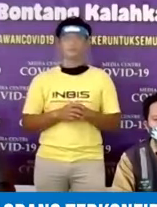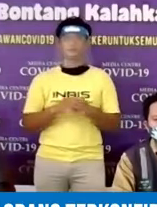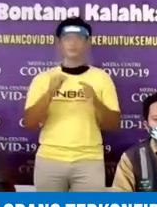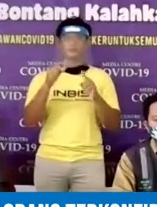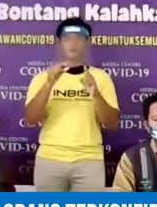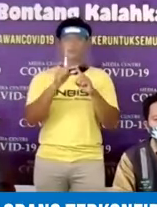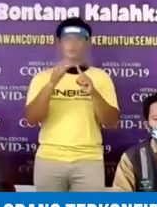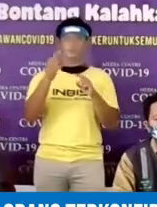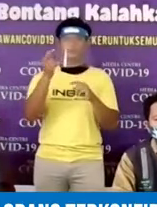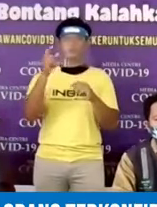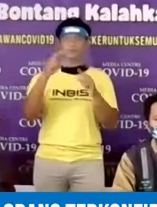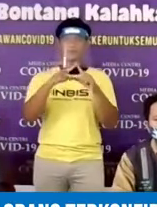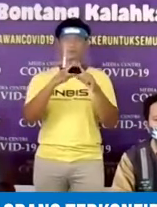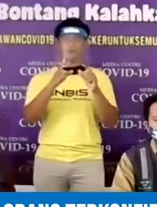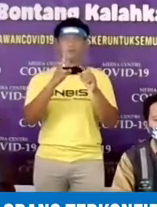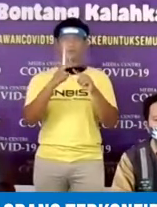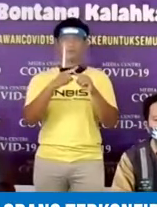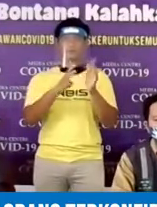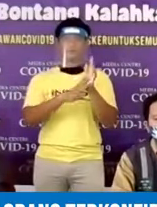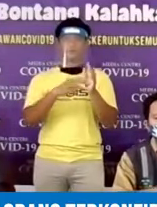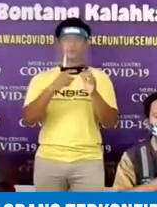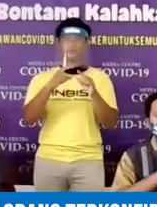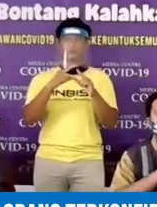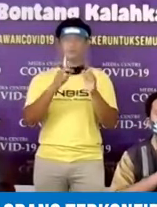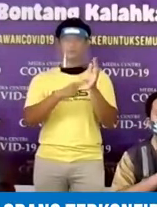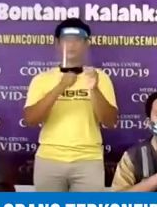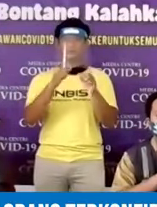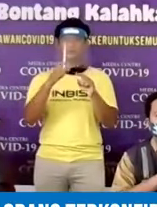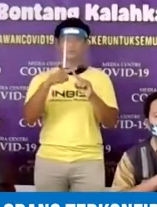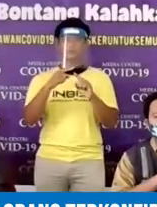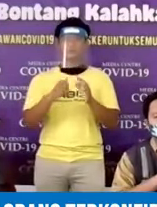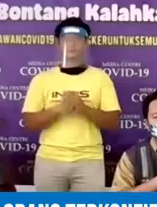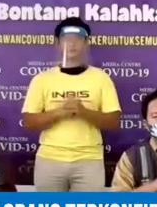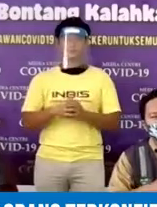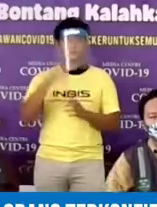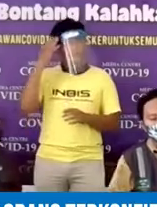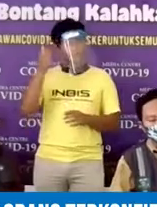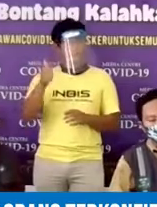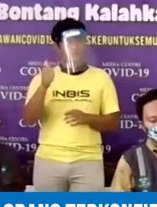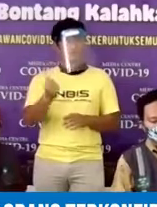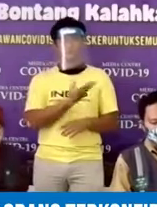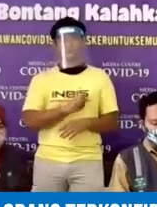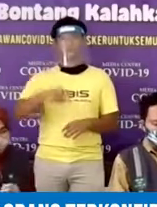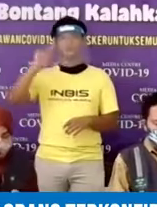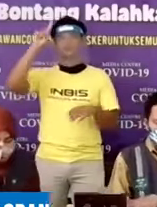produktif dan aman billahi taufik wal hidayah wassalamualaikum warahmatullah wabarakatuh